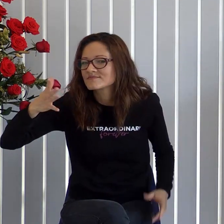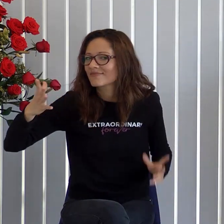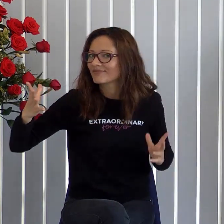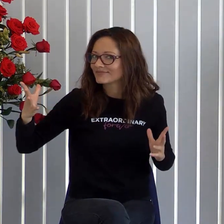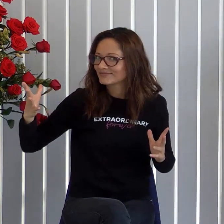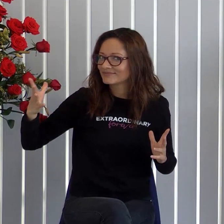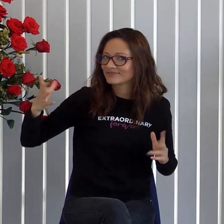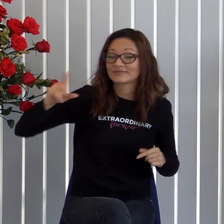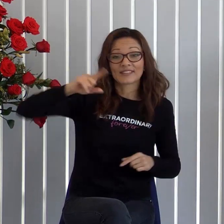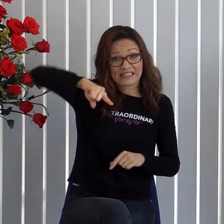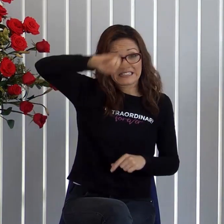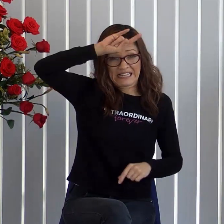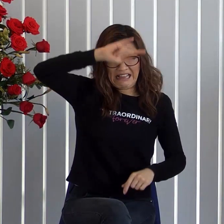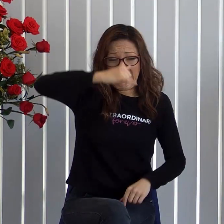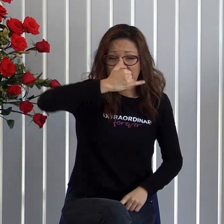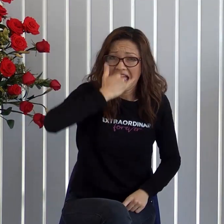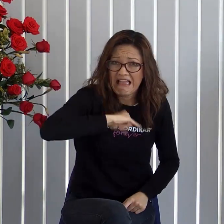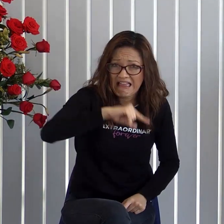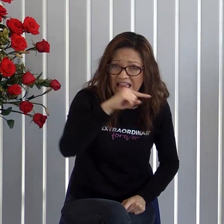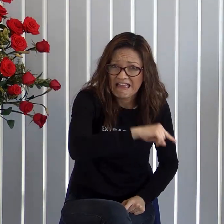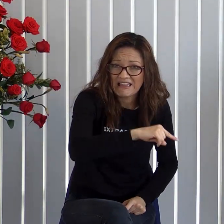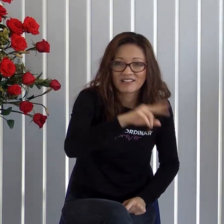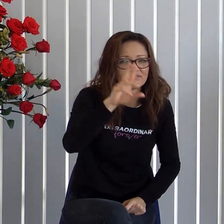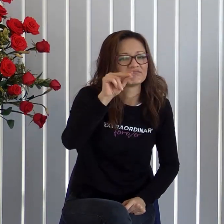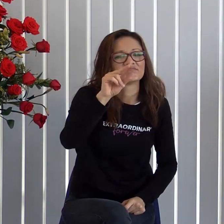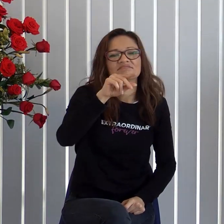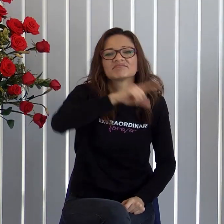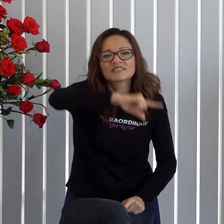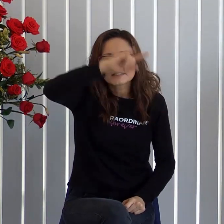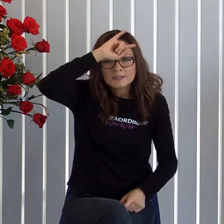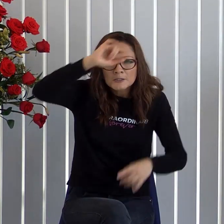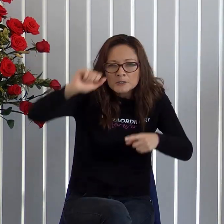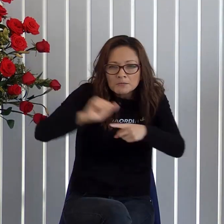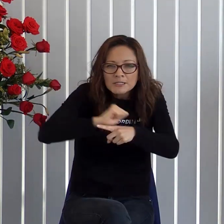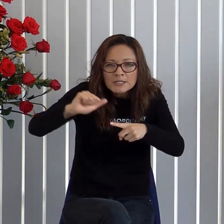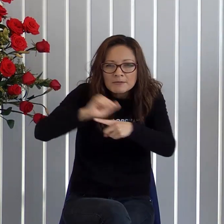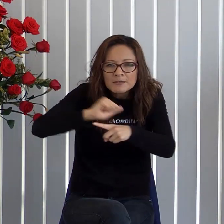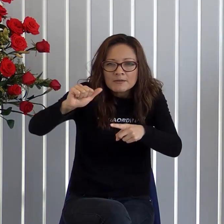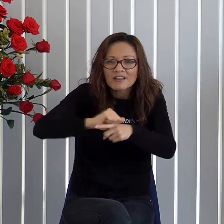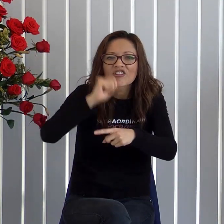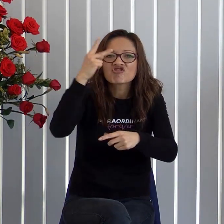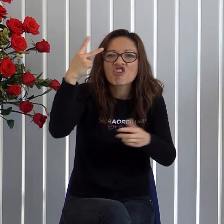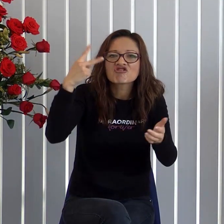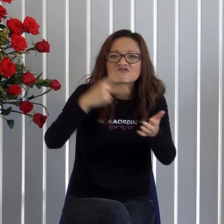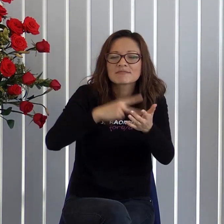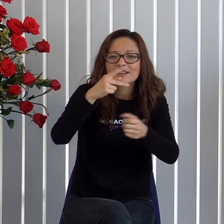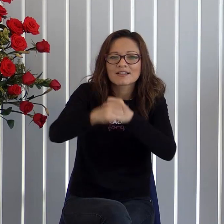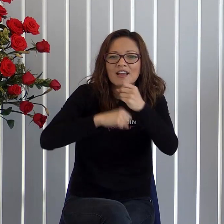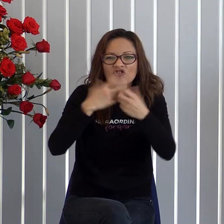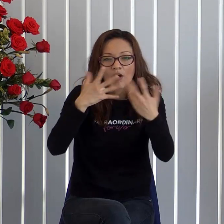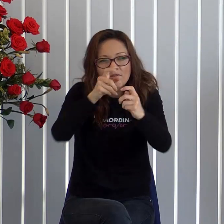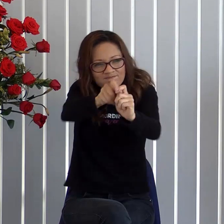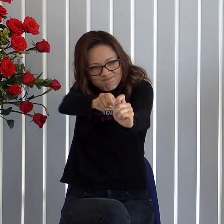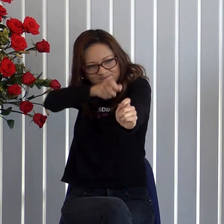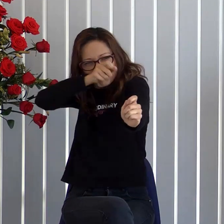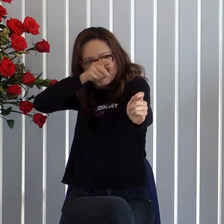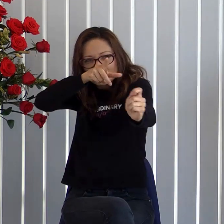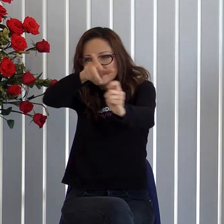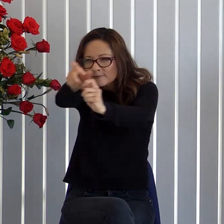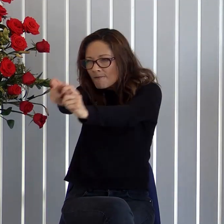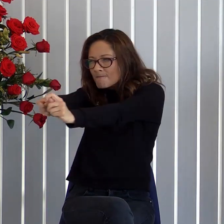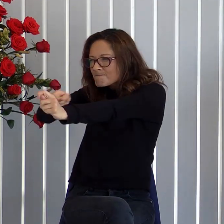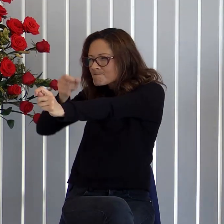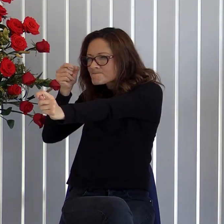mire, Satanás no falla. Satanás lleva entrenando más de 2000 años sus dardos, sus